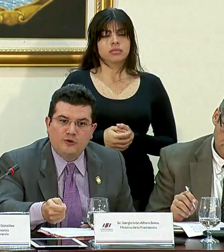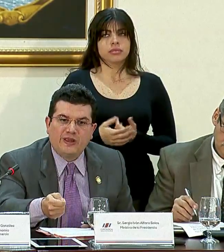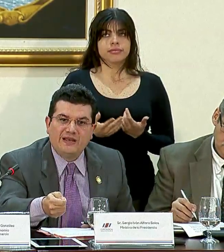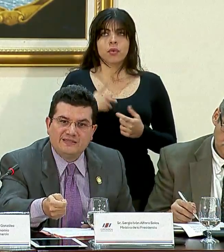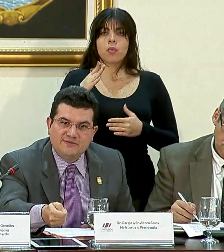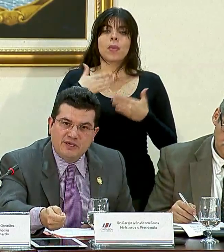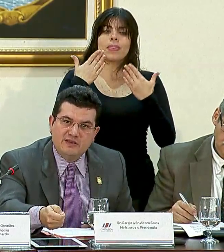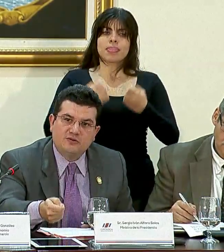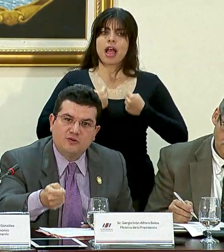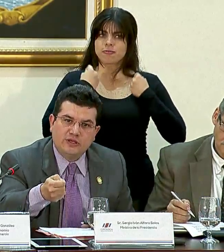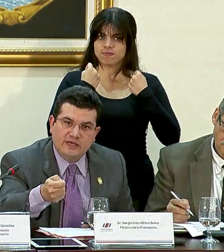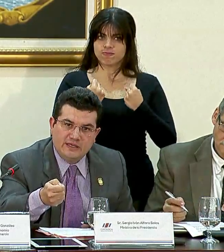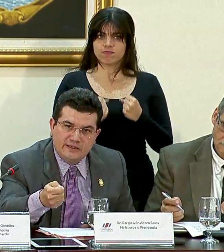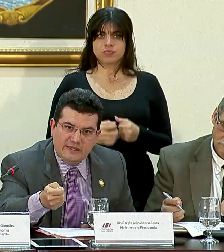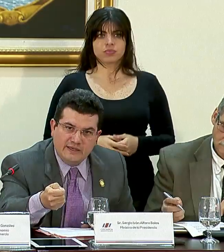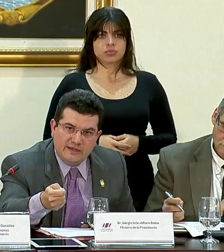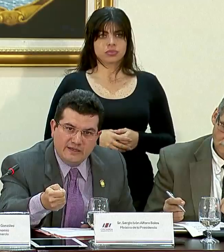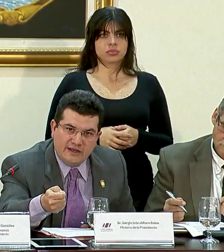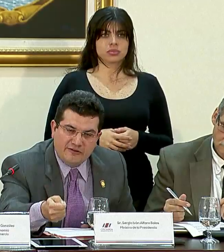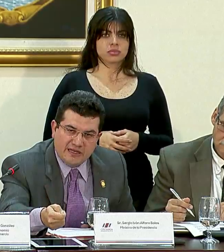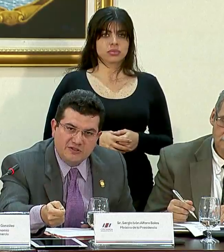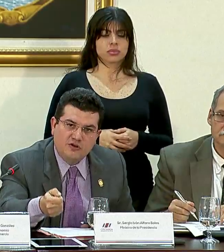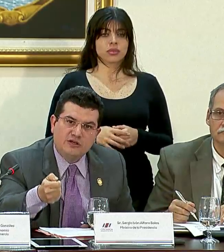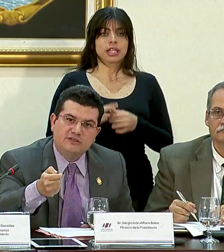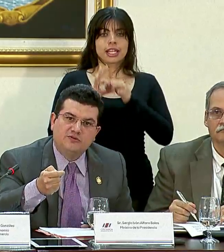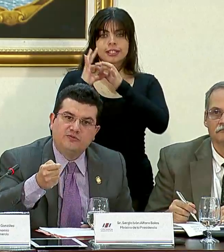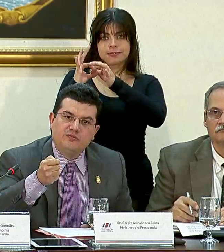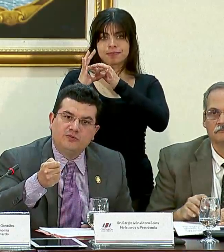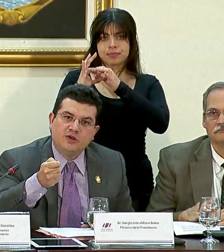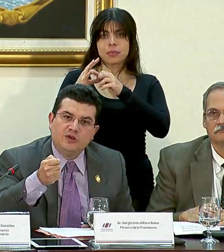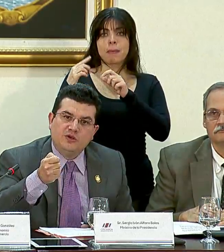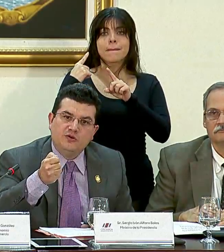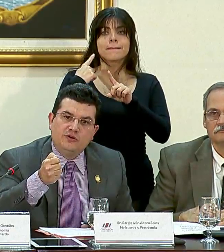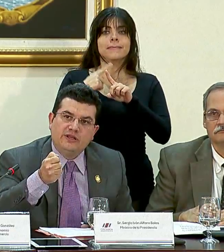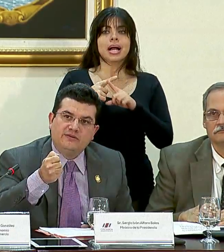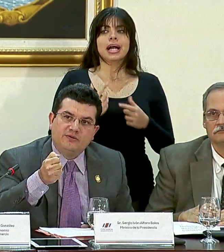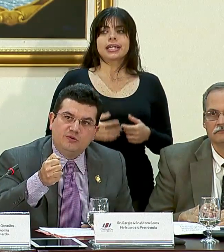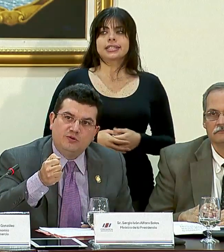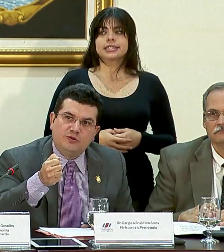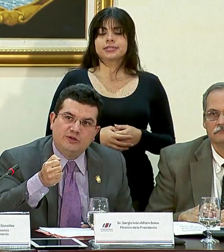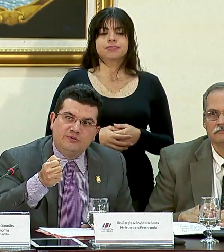un fortalecimiento de las relaciones y